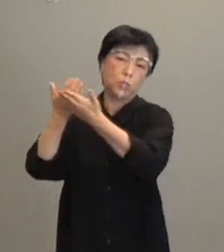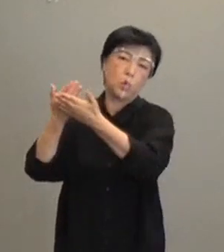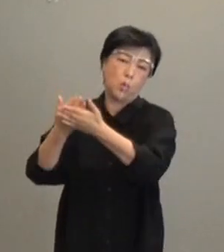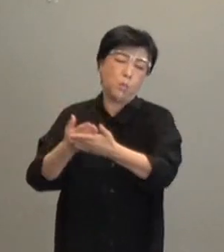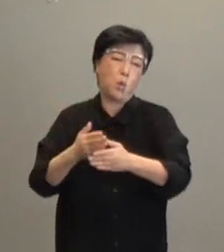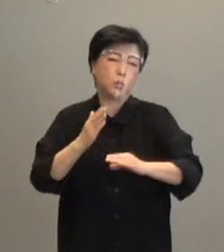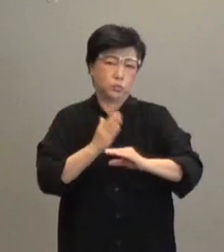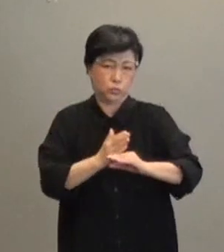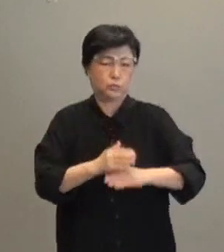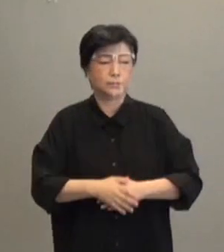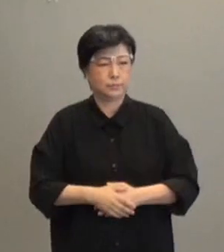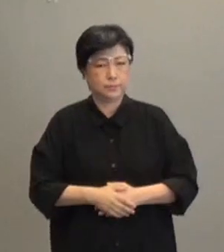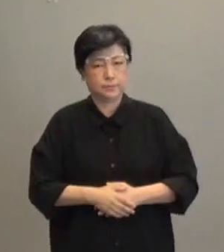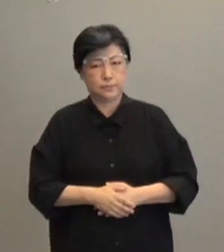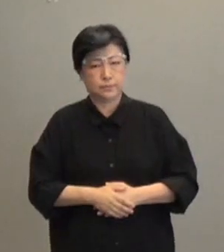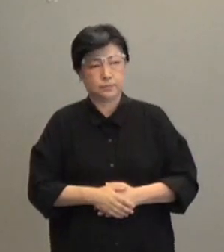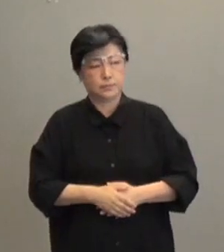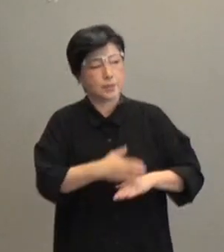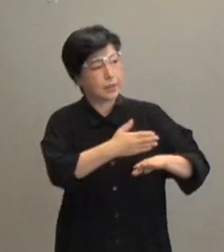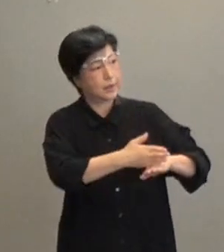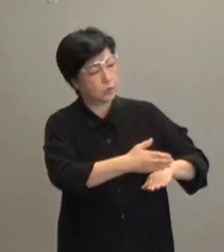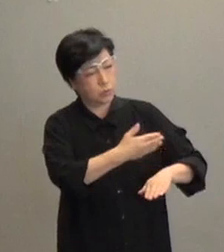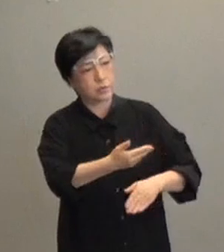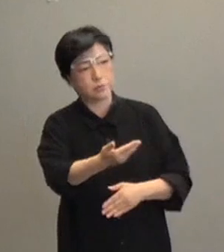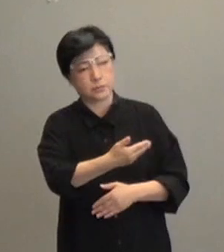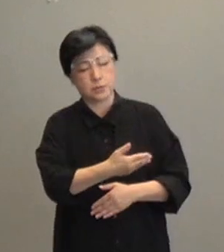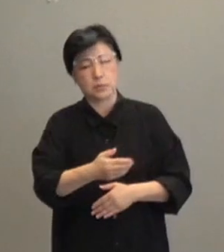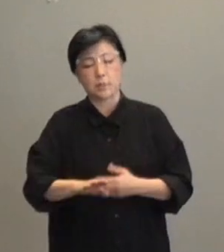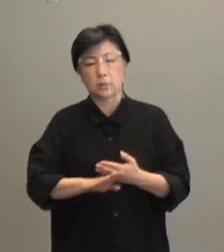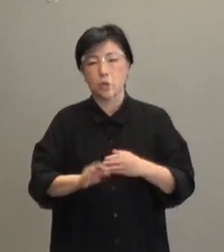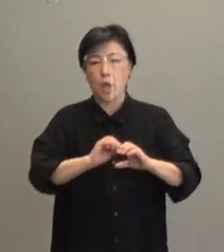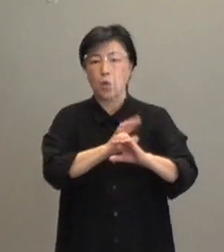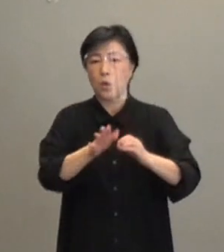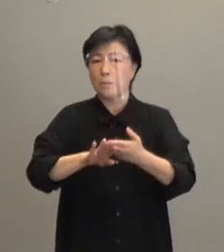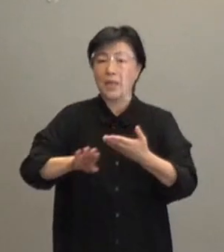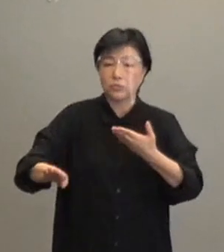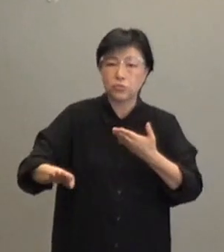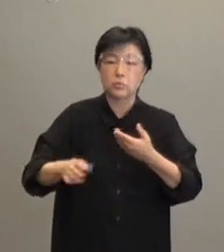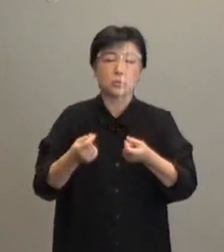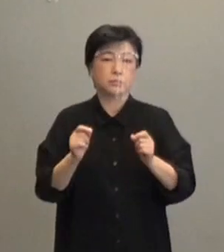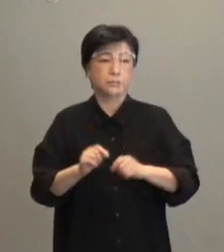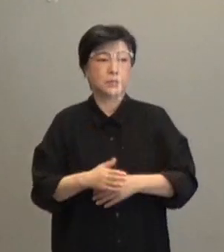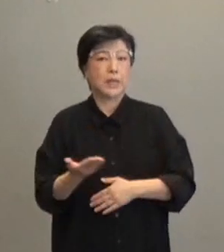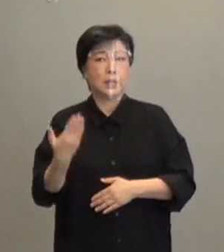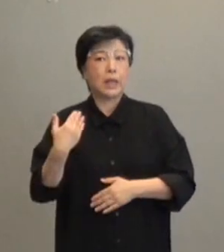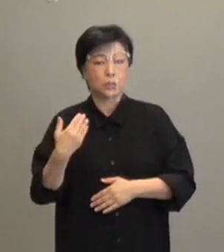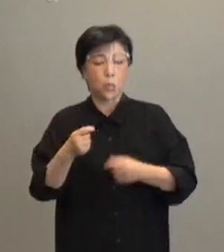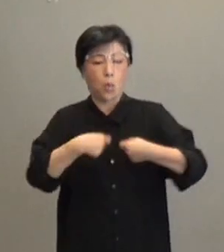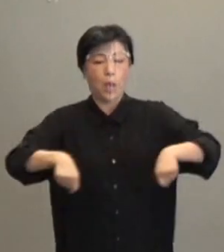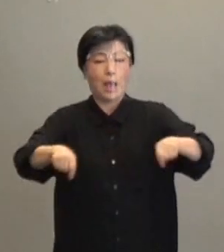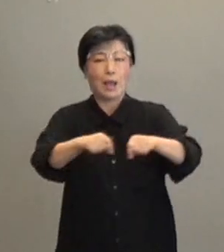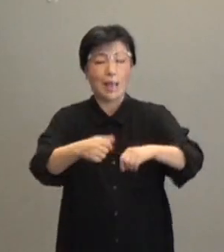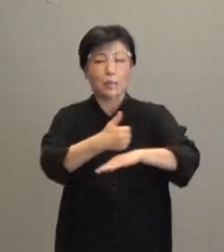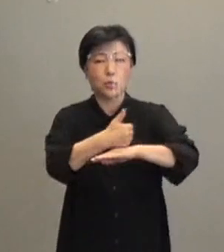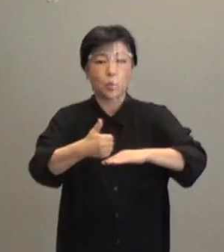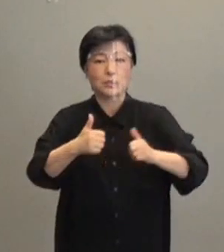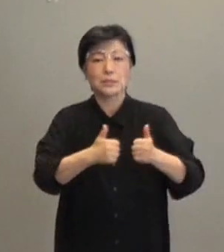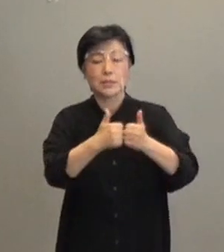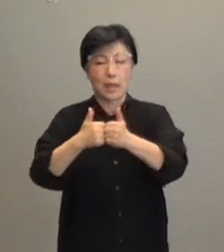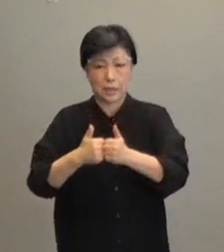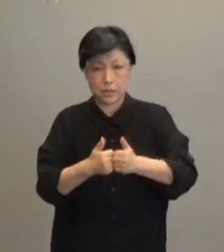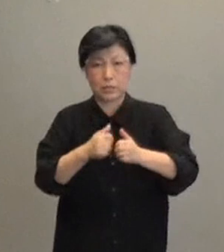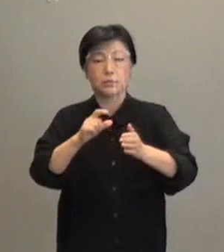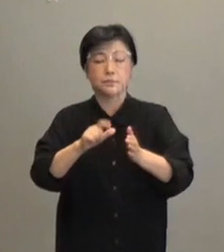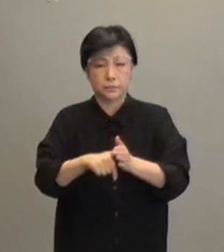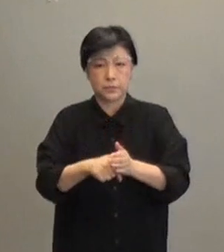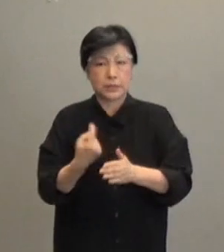。 ありがとうございます。次にちょっとコロナとは別なんですが、先ほどの関東知事会議のお話の中で、